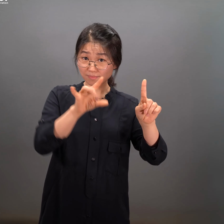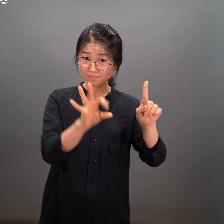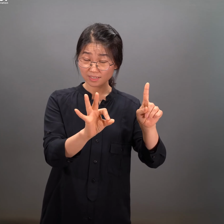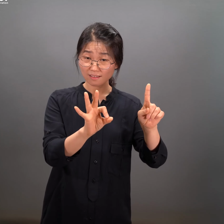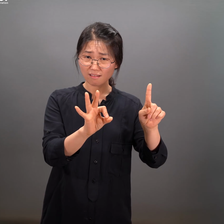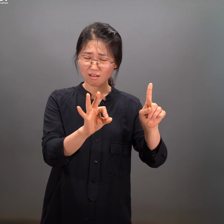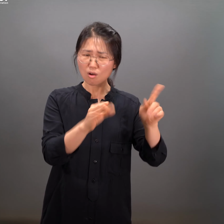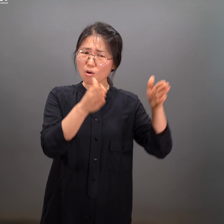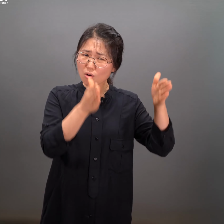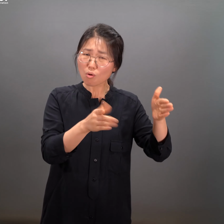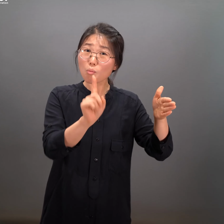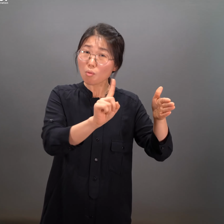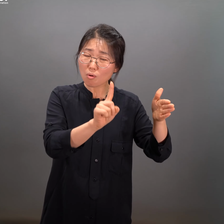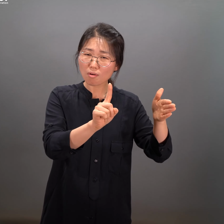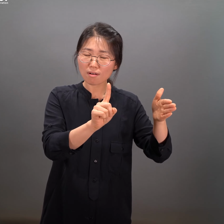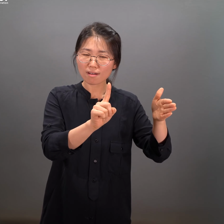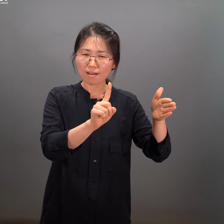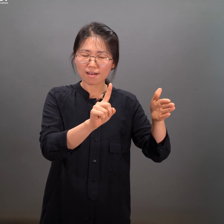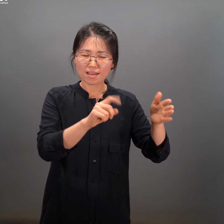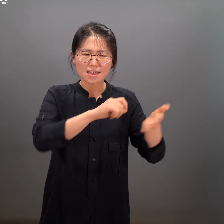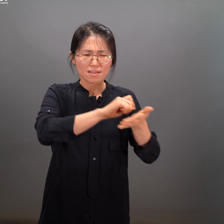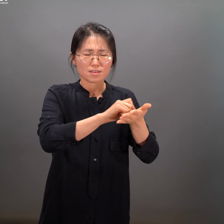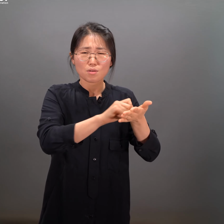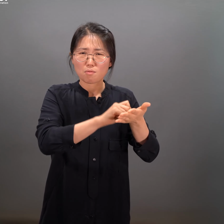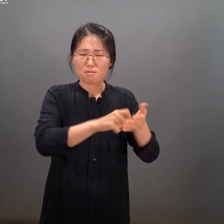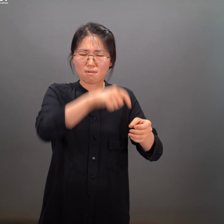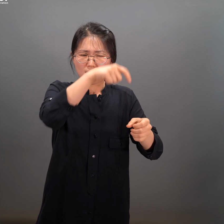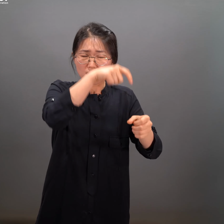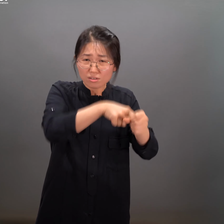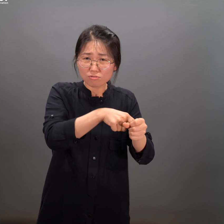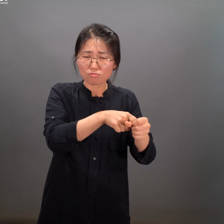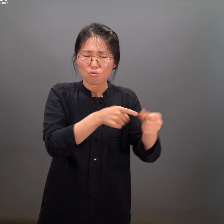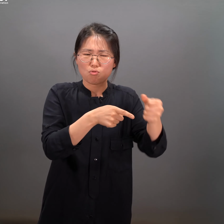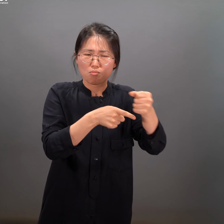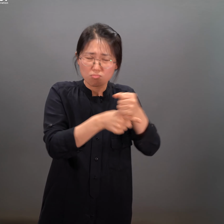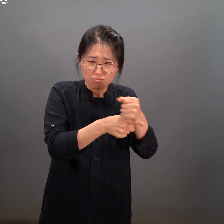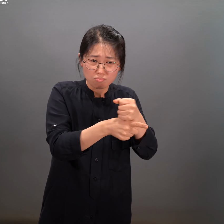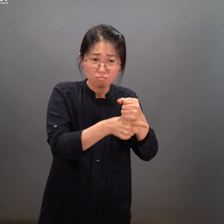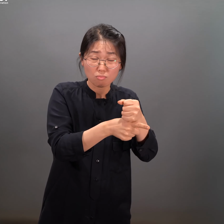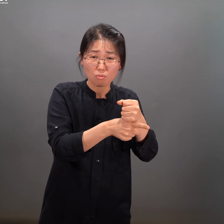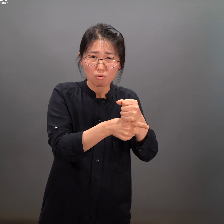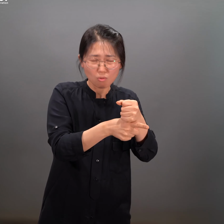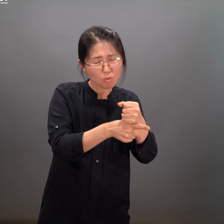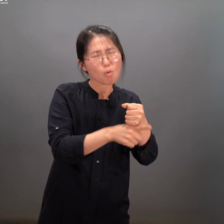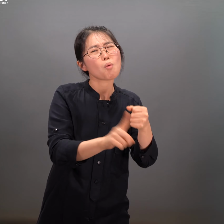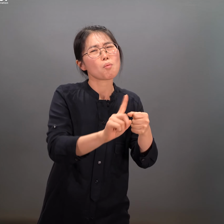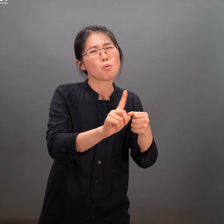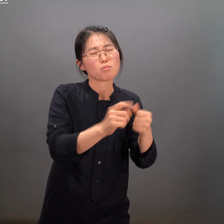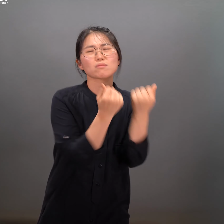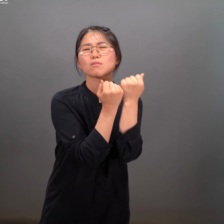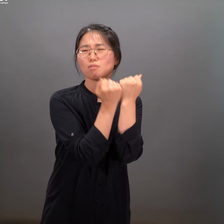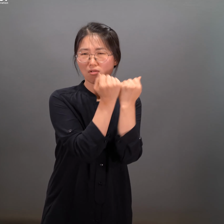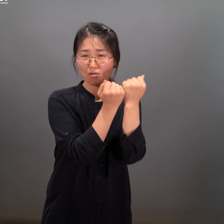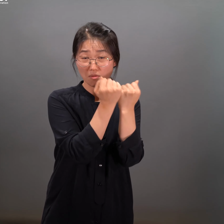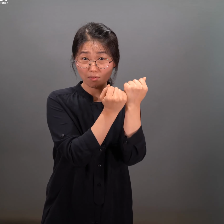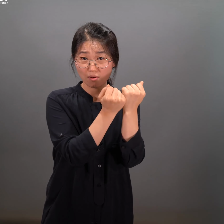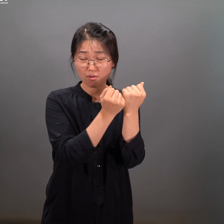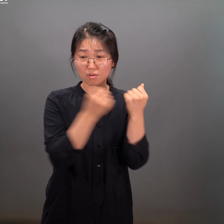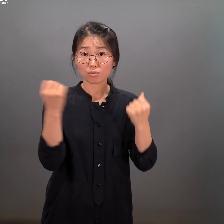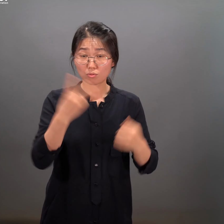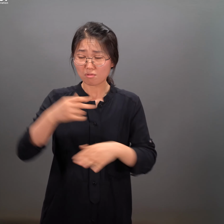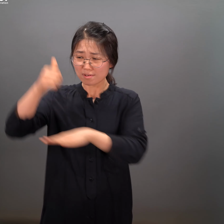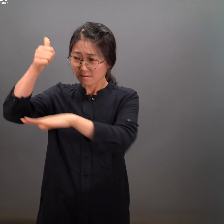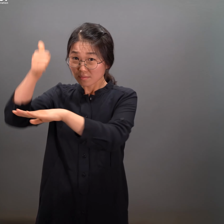왜 사사기를 기록할 수밖에 없었는지를 소개하는 도입부입니다. 그리고 17장부터